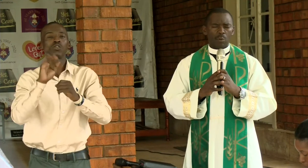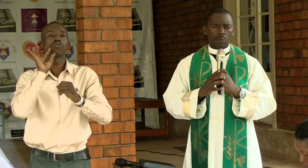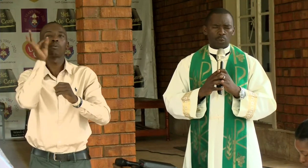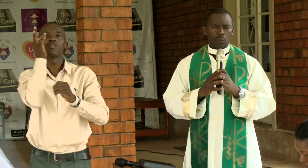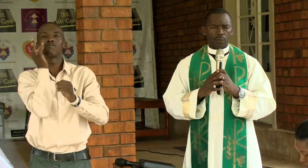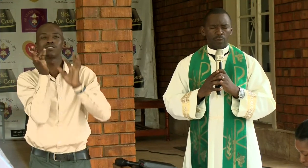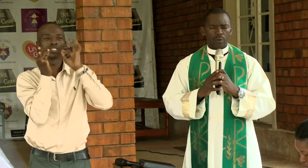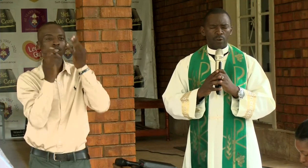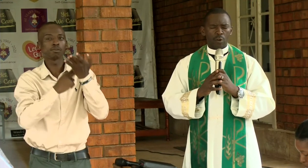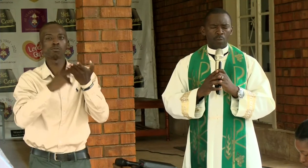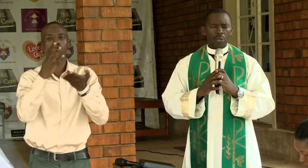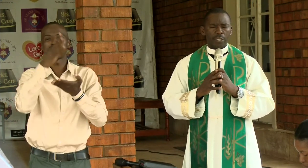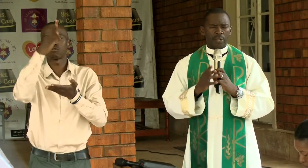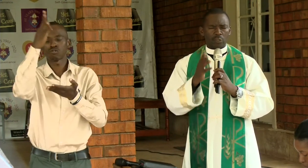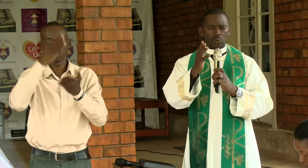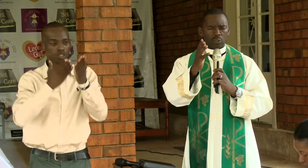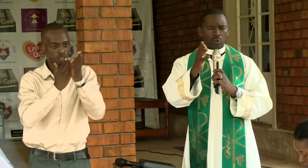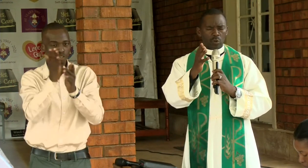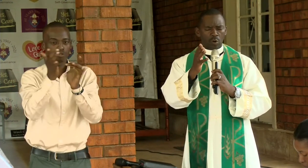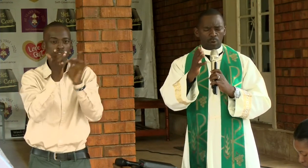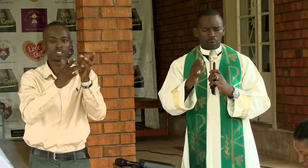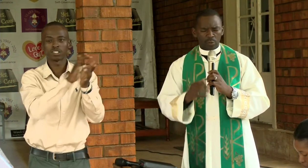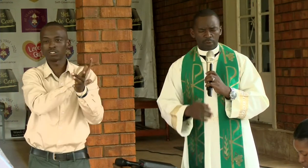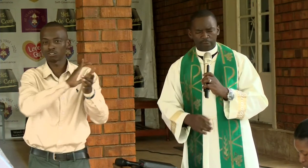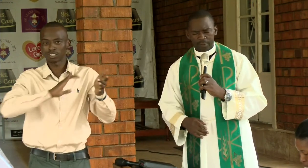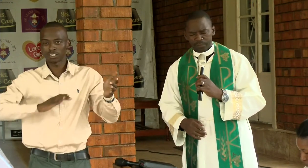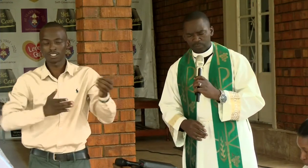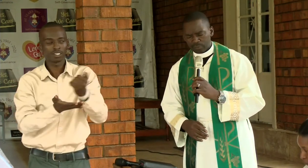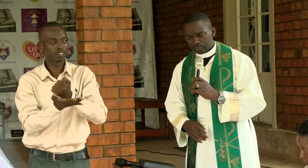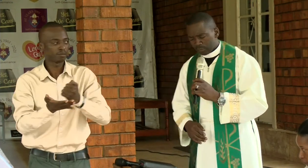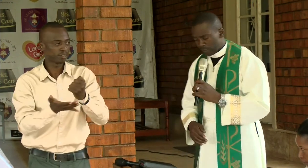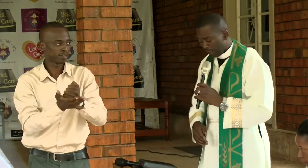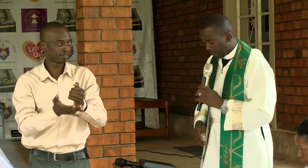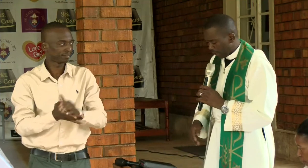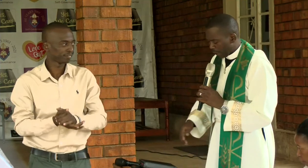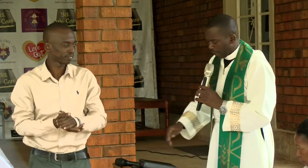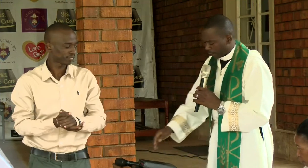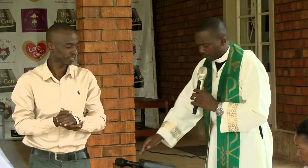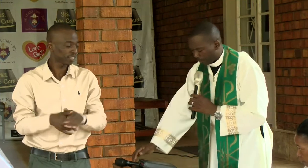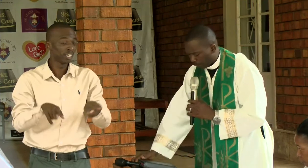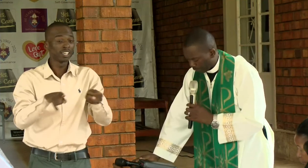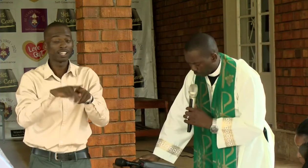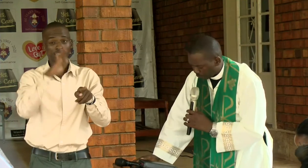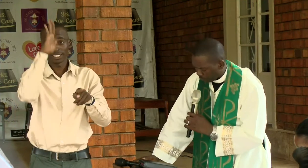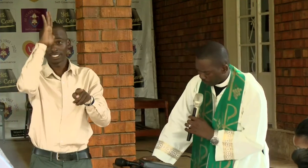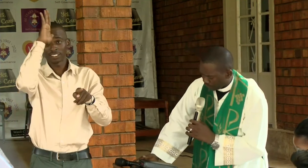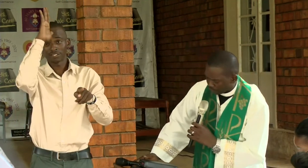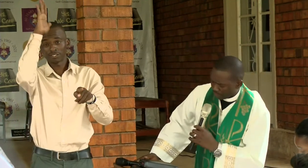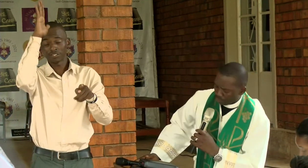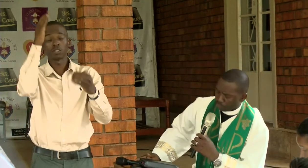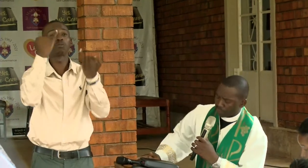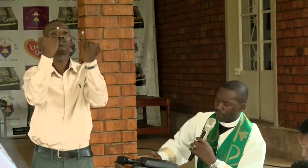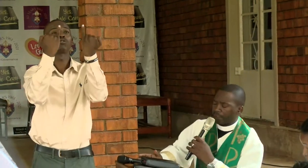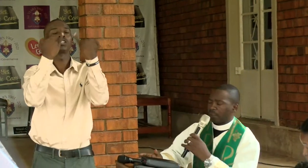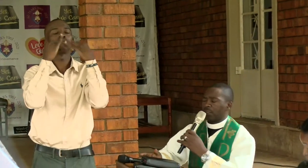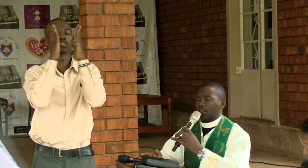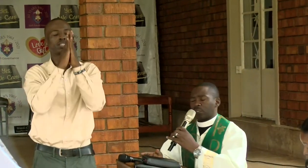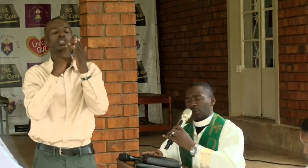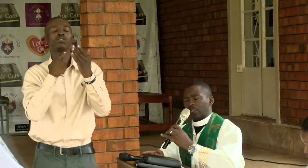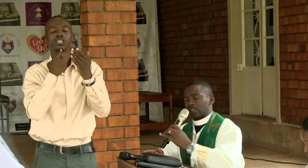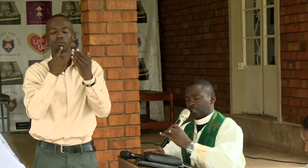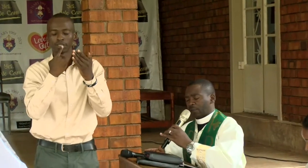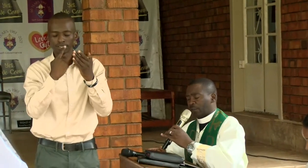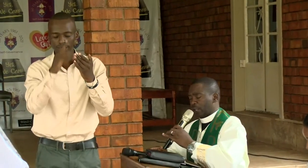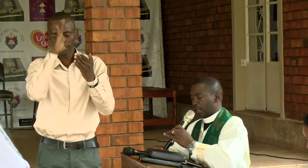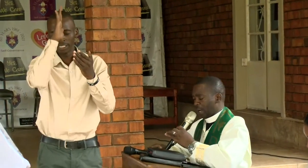ebibala eby'Omwoyo Mutukuvu mu linnya lya Yesu Kristo omulokozi waffe era nga kitaffe bwe yatuyigiriza okusaba ka